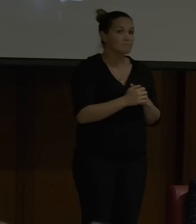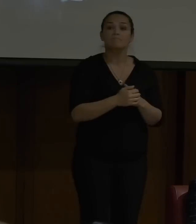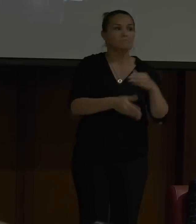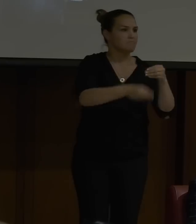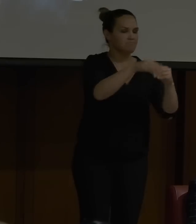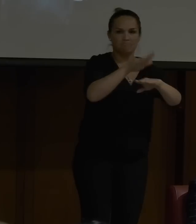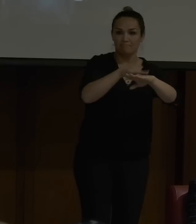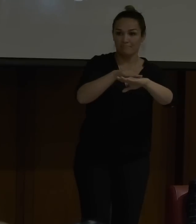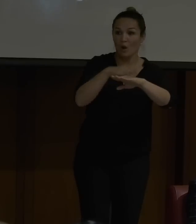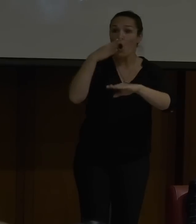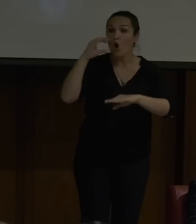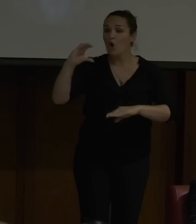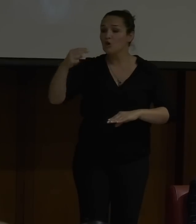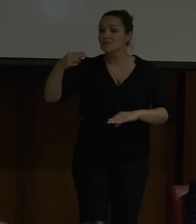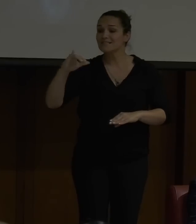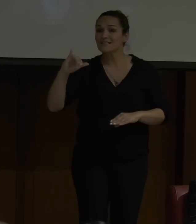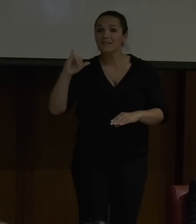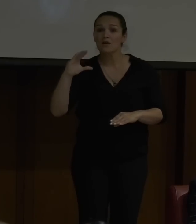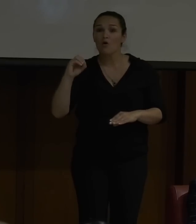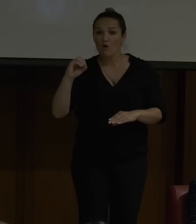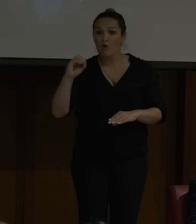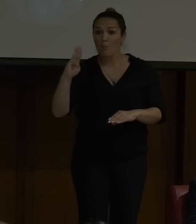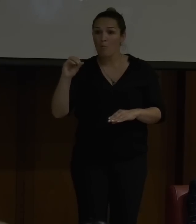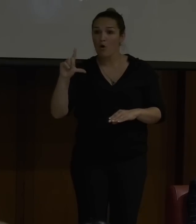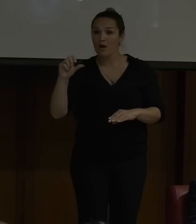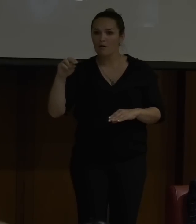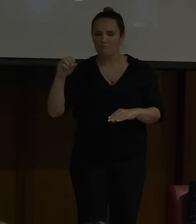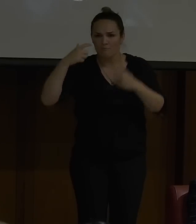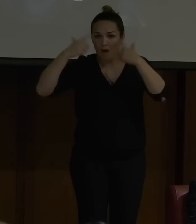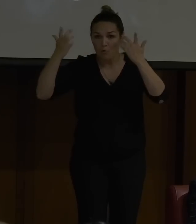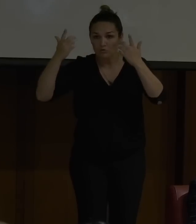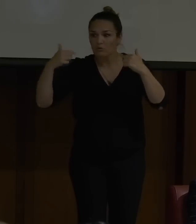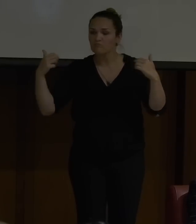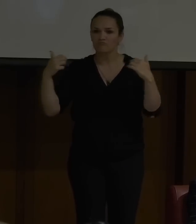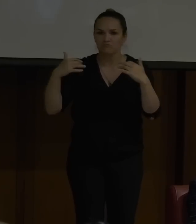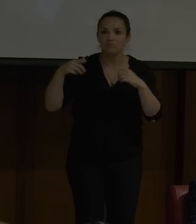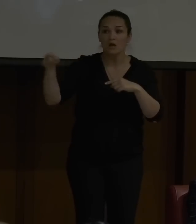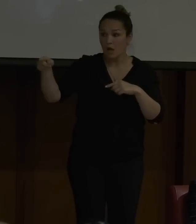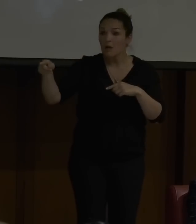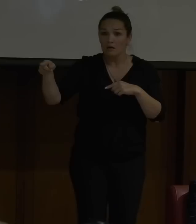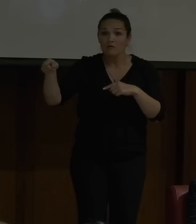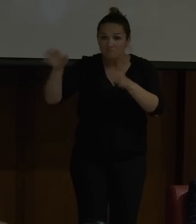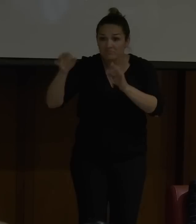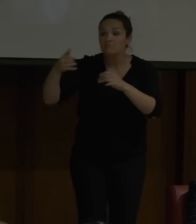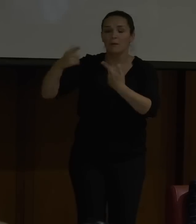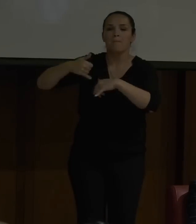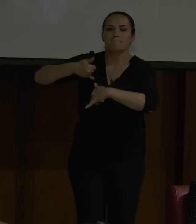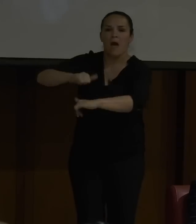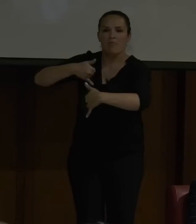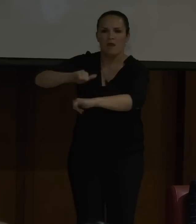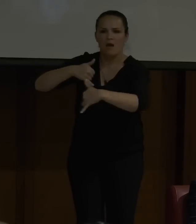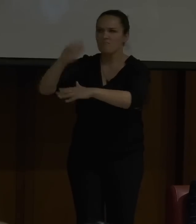socio de los tíos de Leandro, porque Chico Bolaños era comprador de madera, era cerrador.